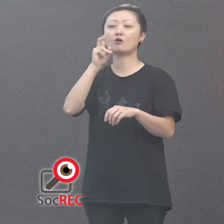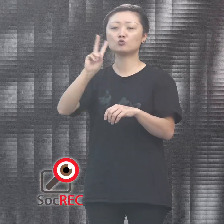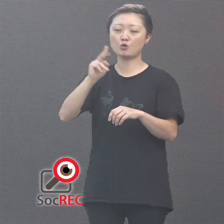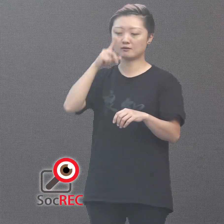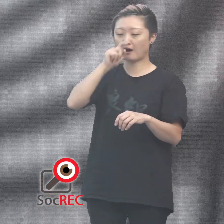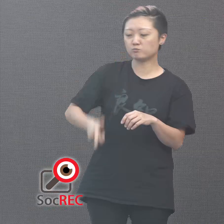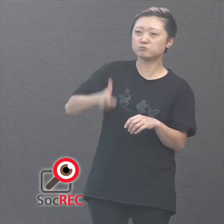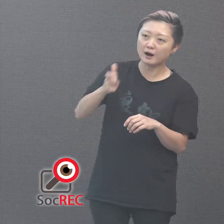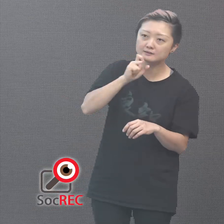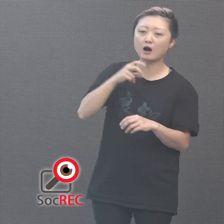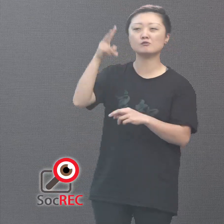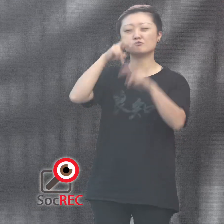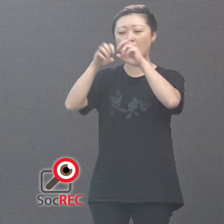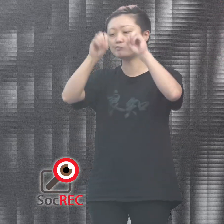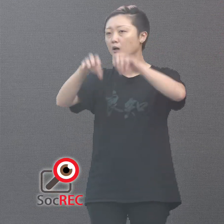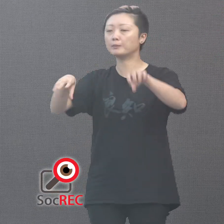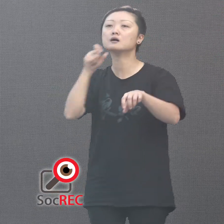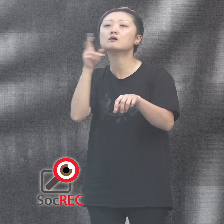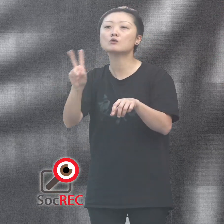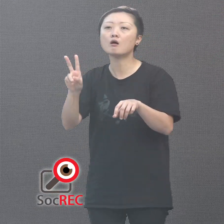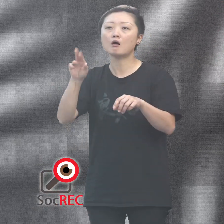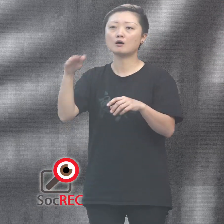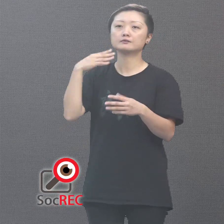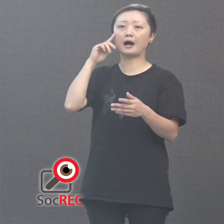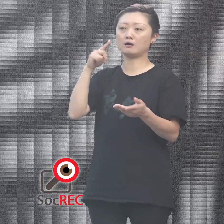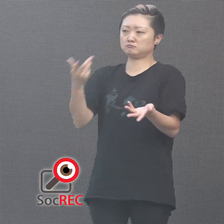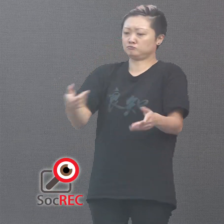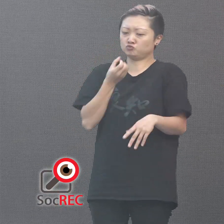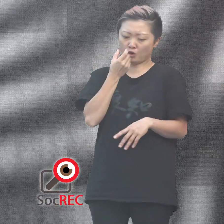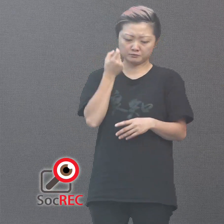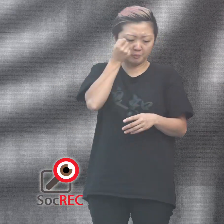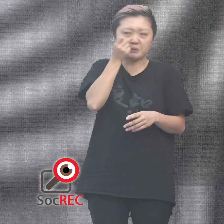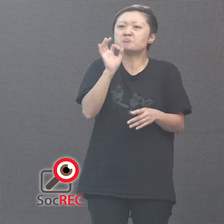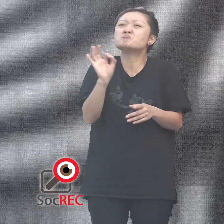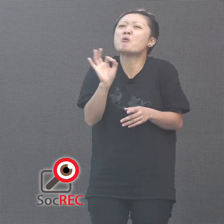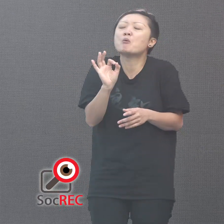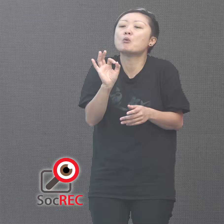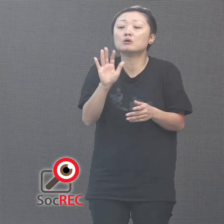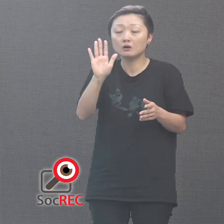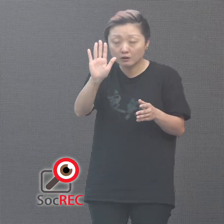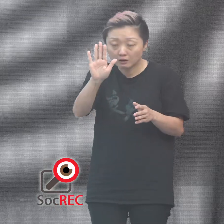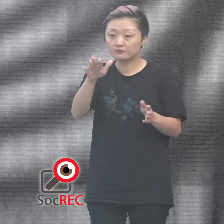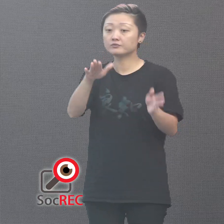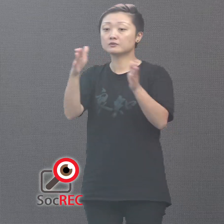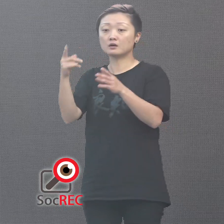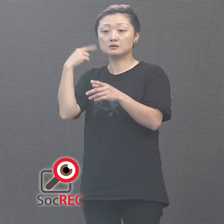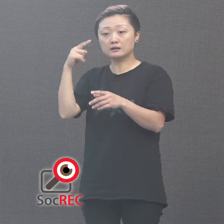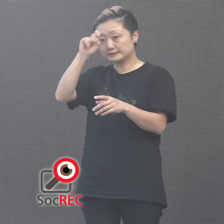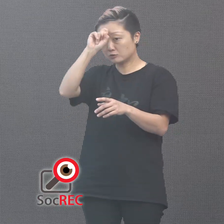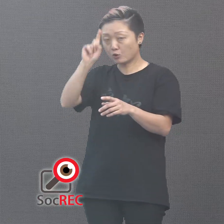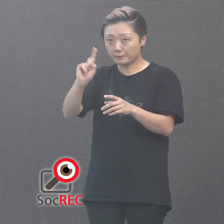是無論在智利又好，在委內瑞拉又好，亂咁去使用呢些武器的人的一些警察咧，呢啲我